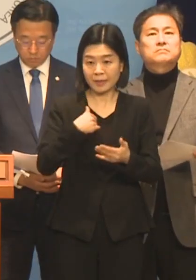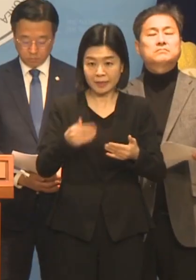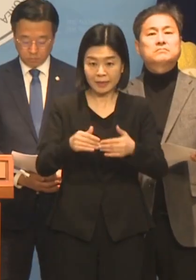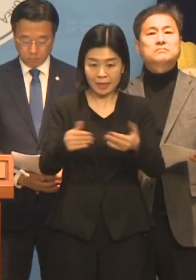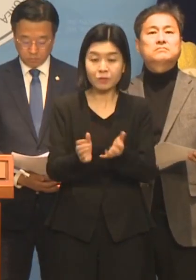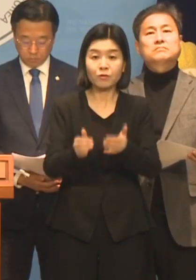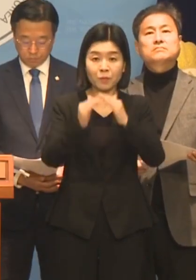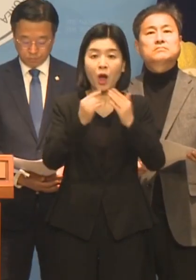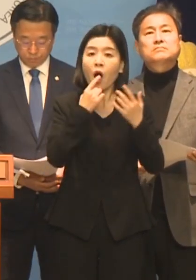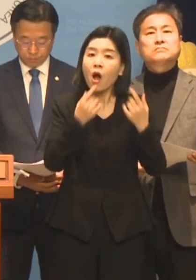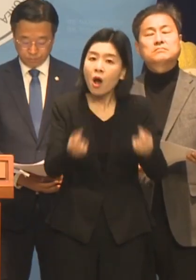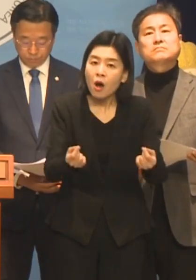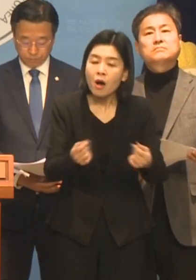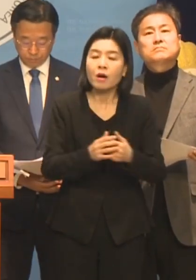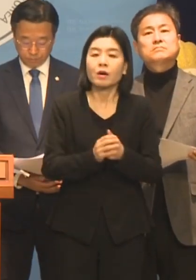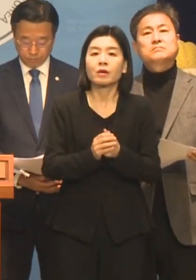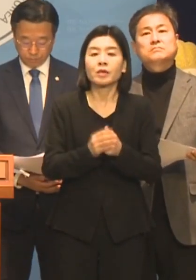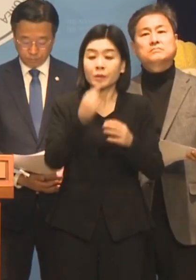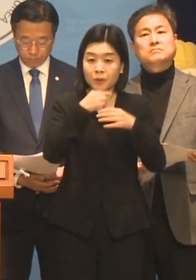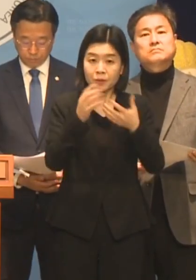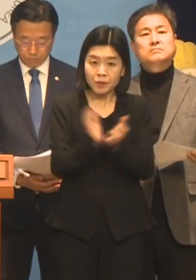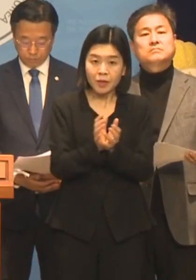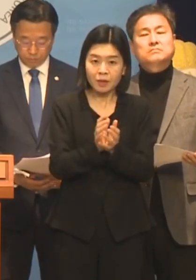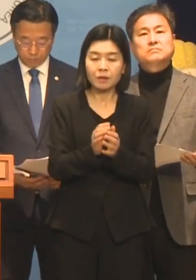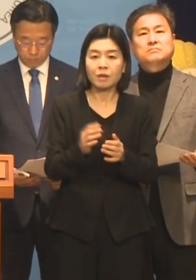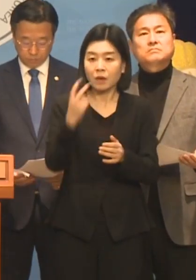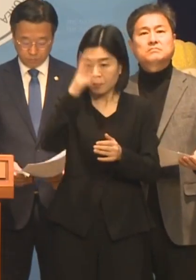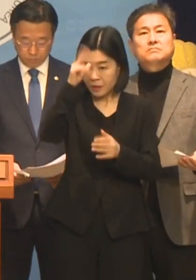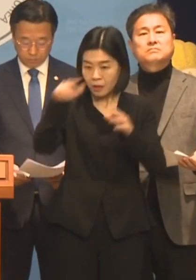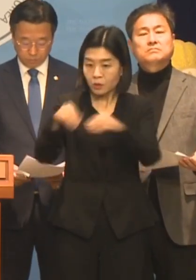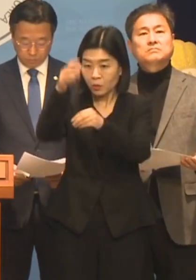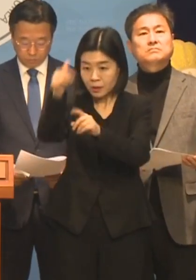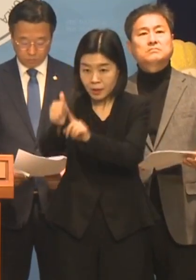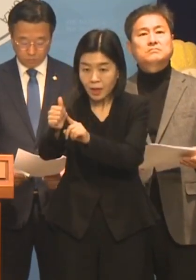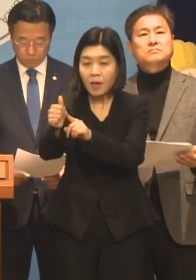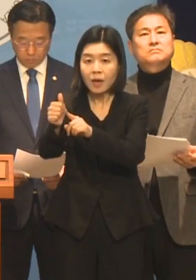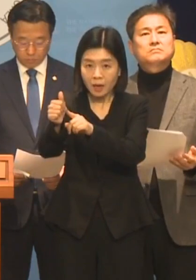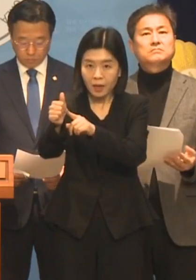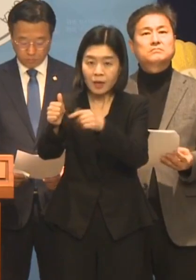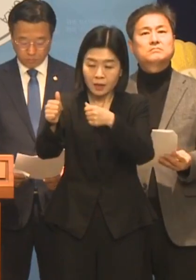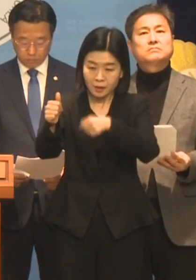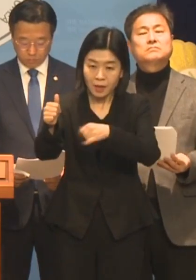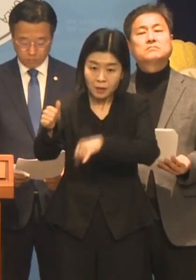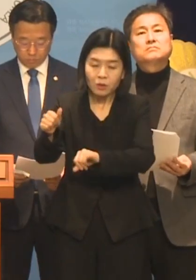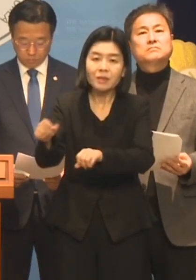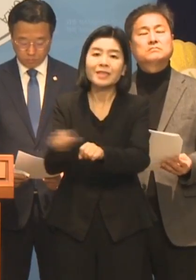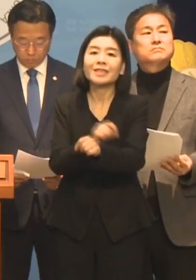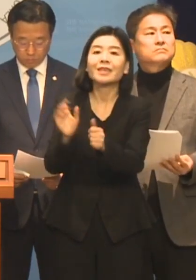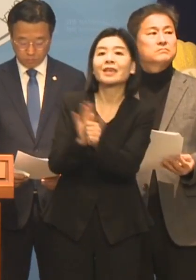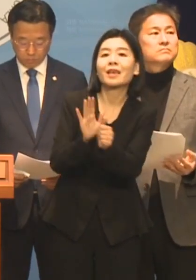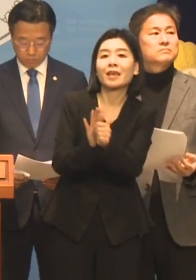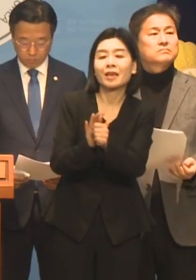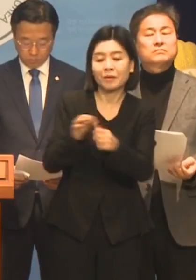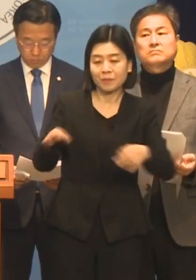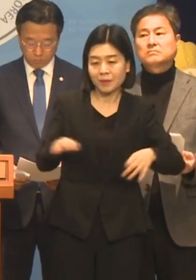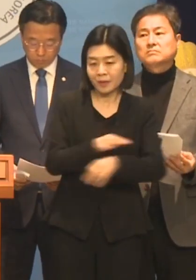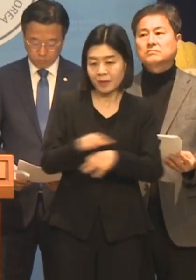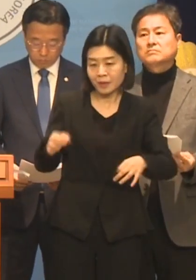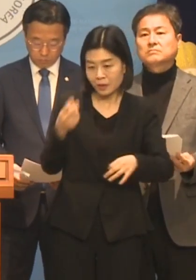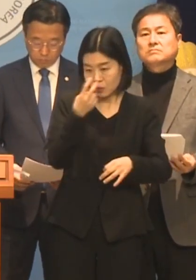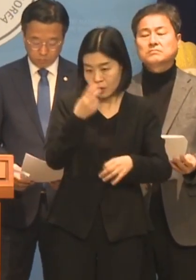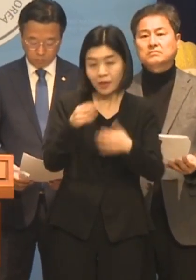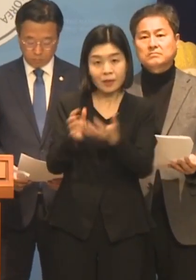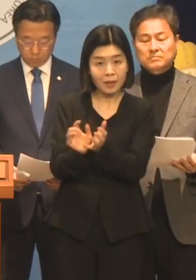바와 같이 우리 더불어민주당 심우정 검찰총장 자녀 특혜 비리 진상조사단은 심